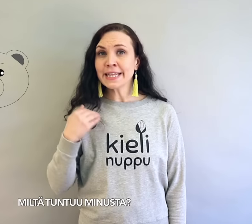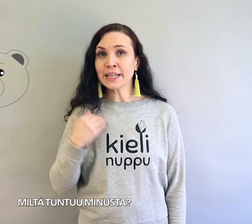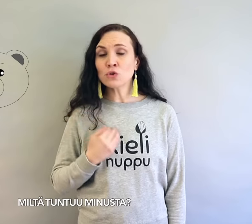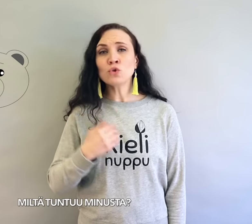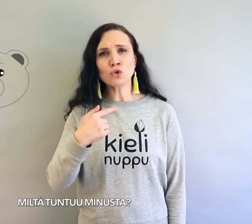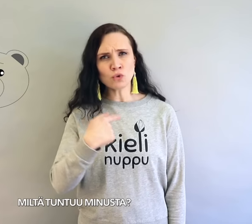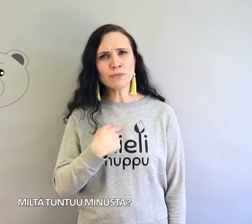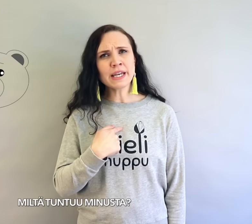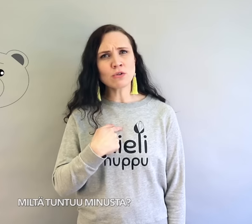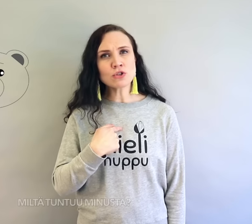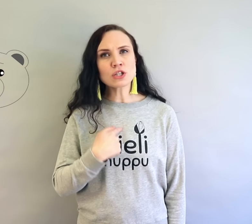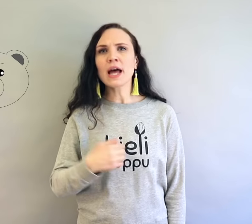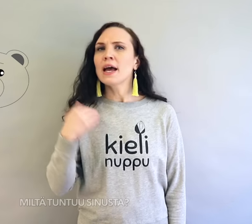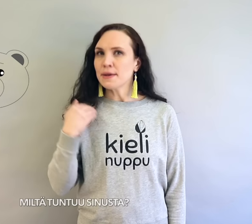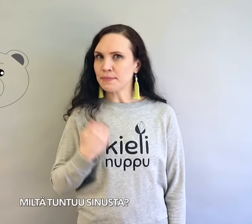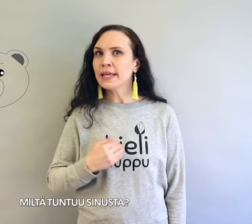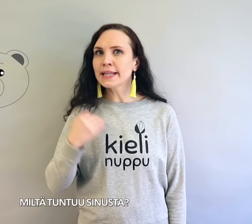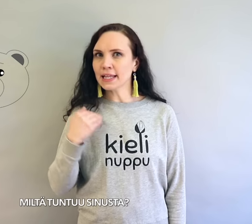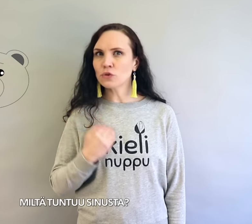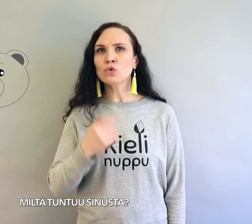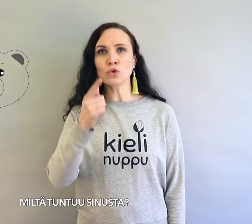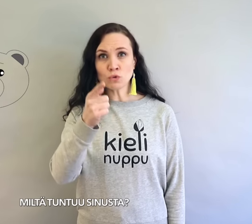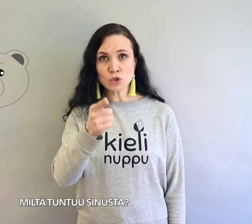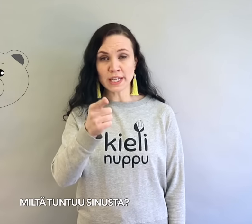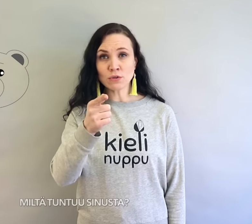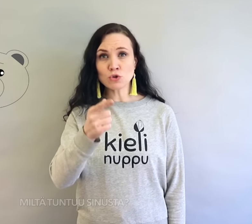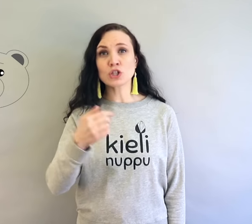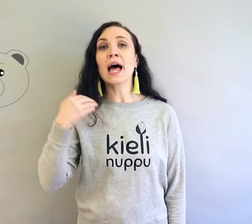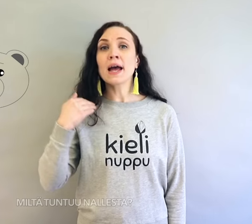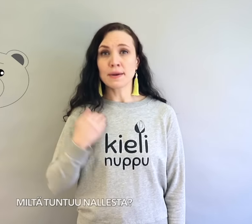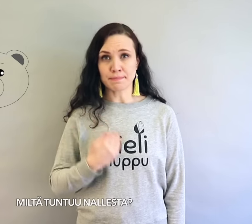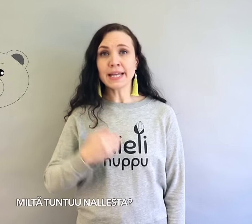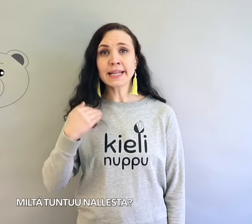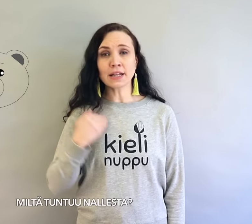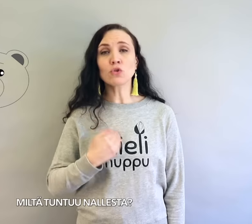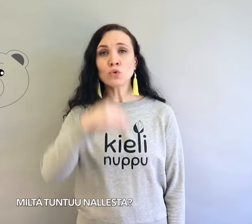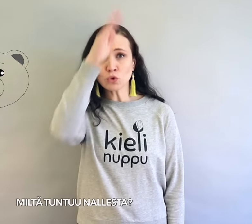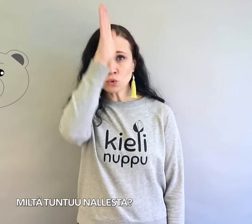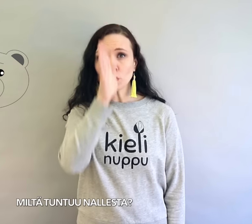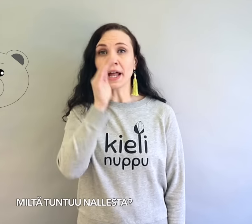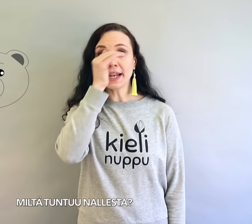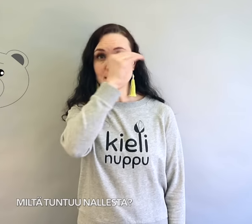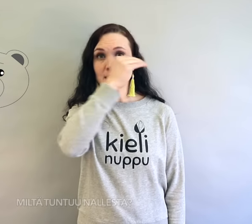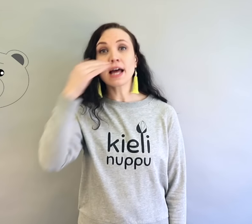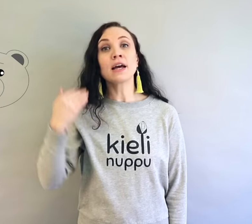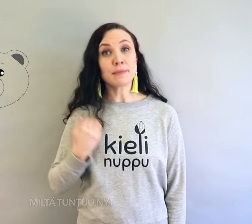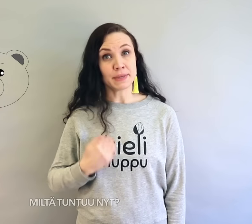Miltä tuntuu minusta? Miltä tuntuu sinusta? Miltä tuntuu Nallesta?